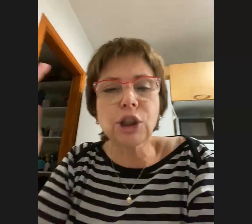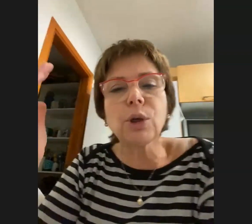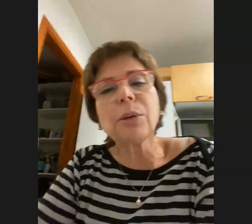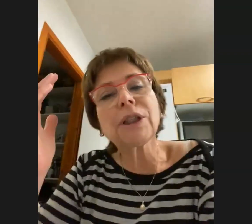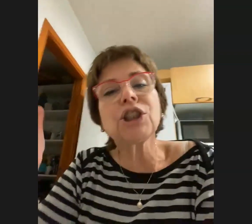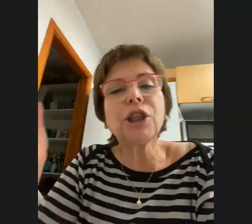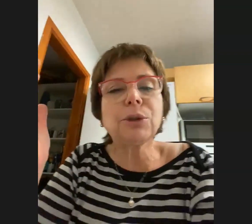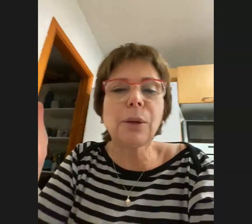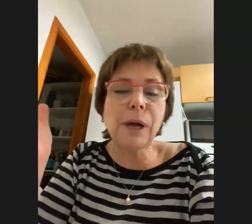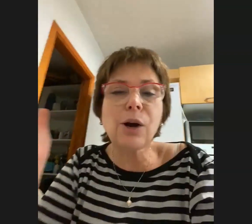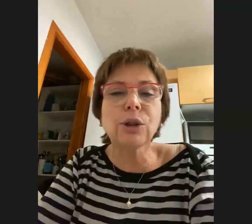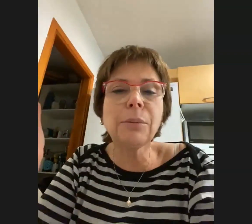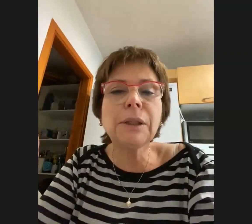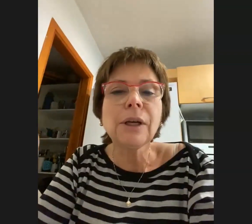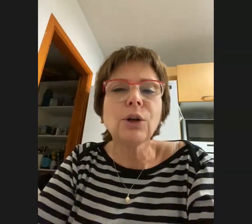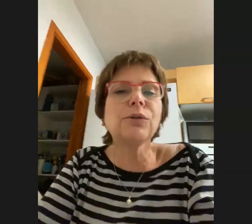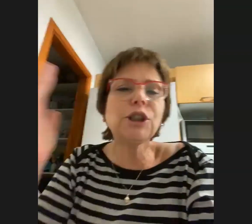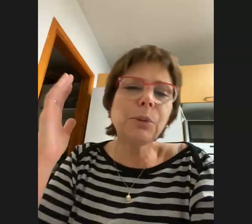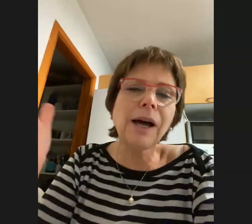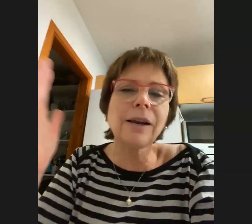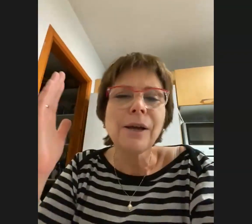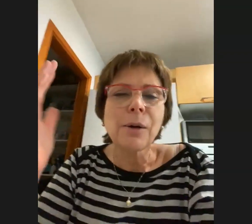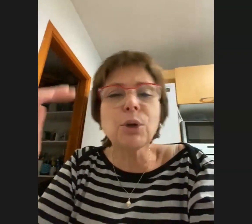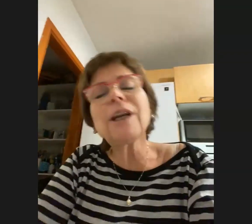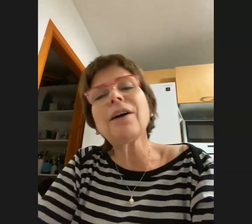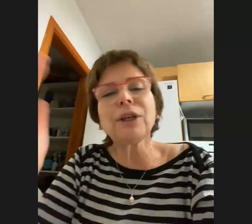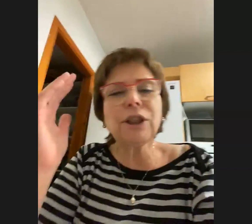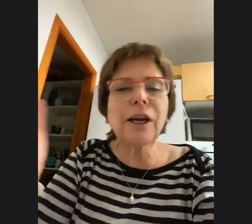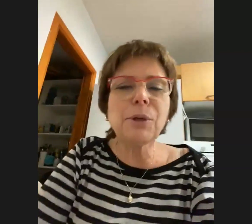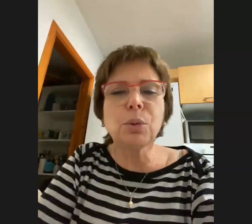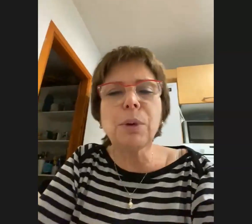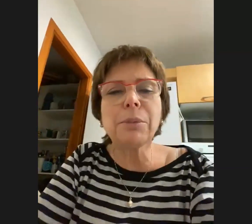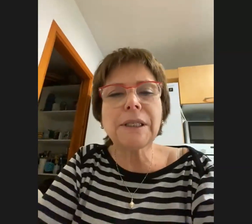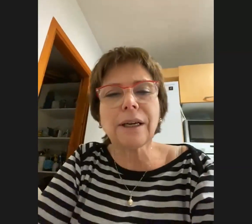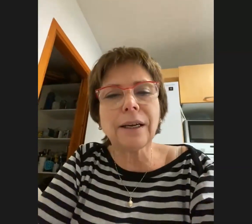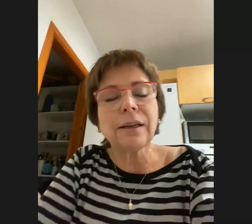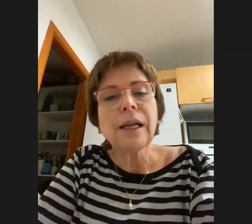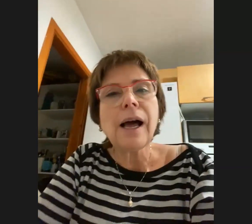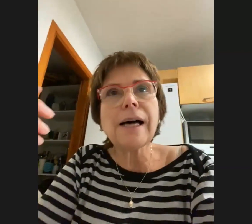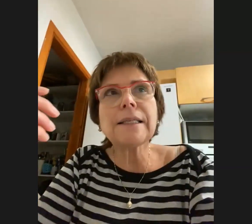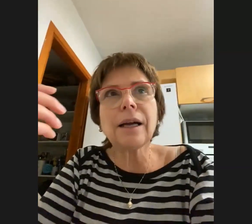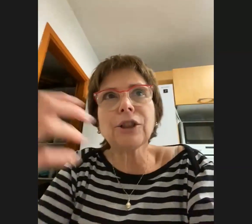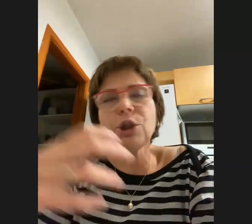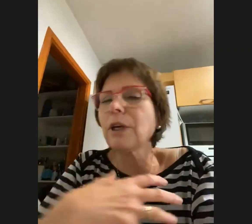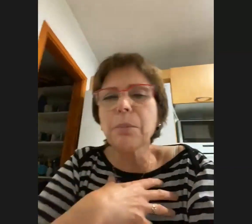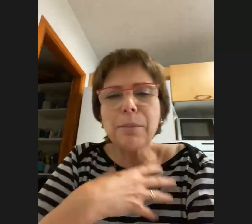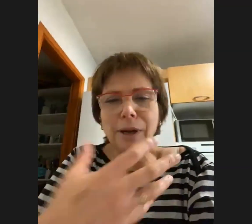ה-80, ה-90 של המאה הקודמת עוד לפני שבכלל מודל חברתי היה מדובר בישראל אז שוב אני באה